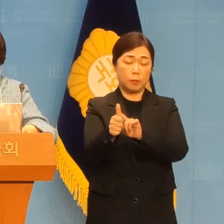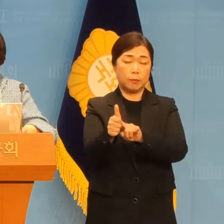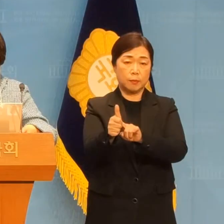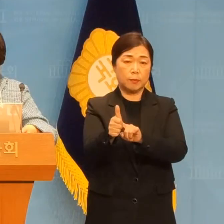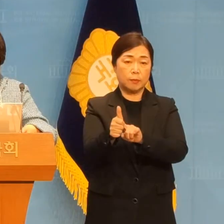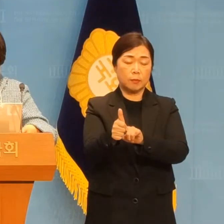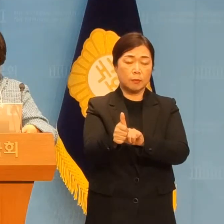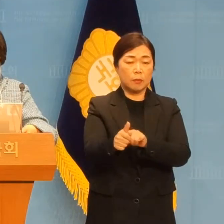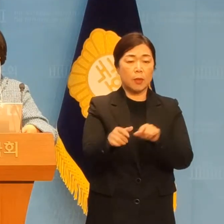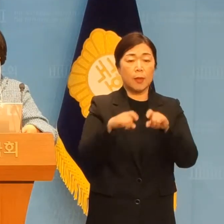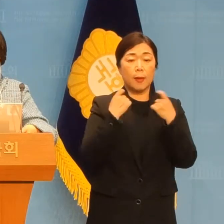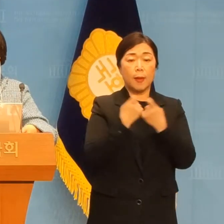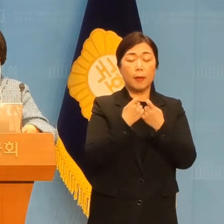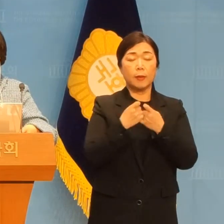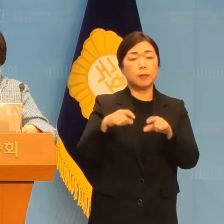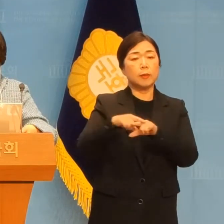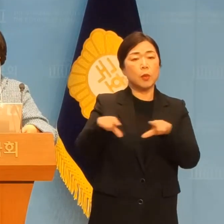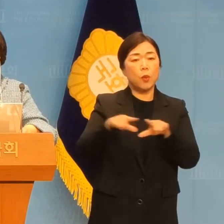사소한